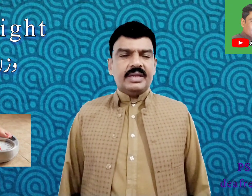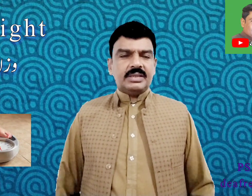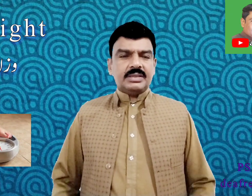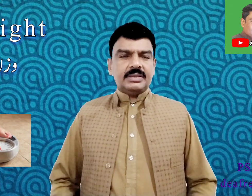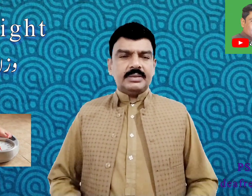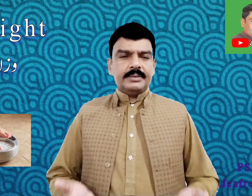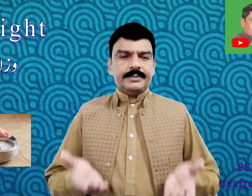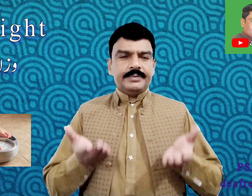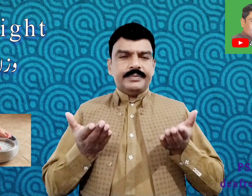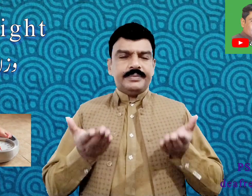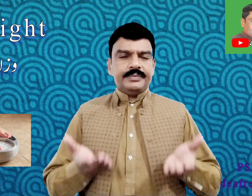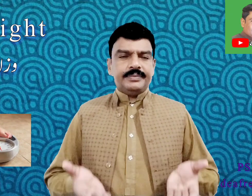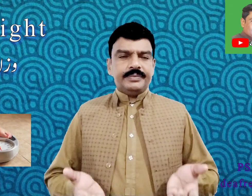वेट,